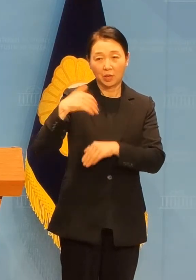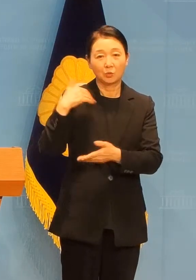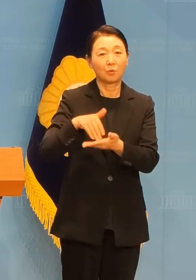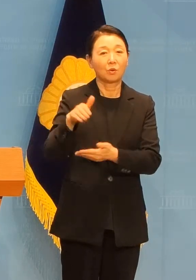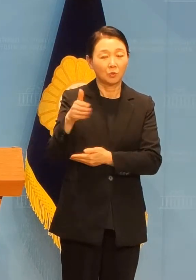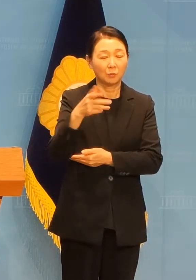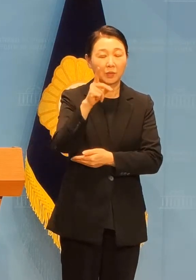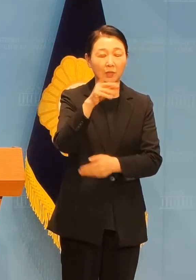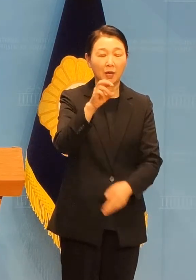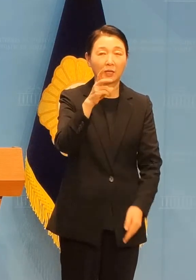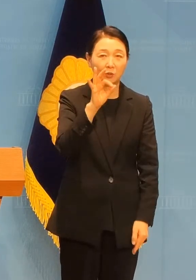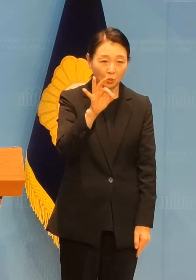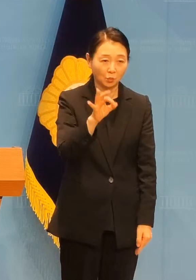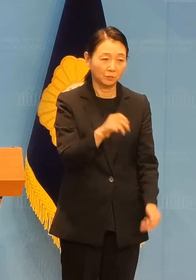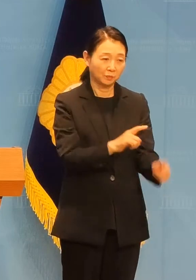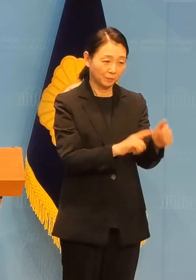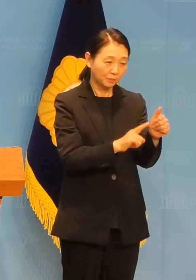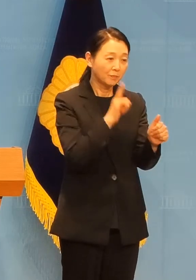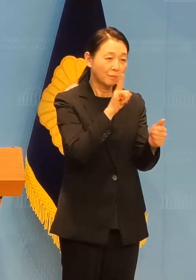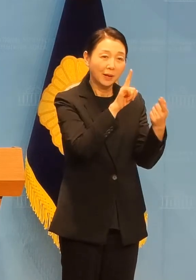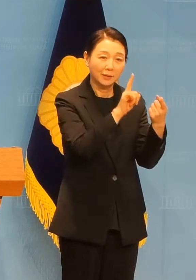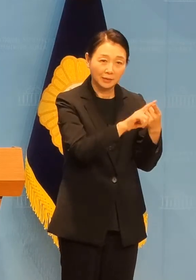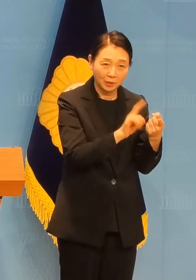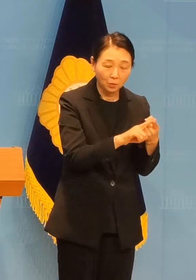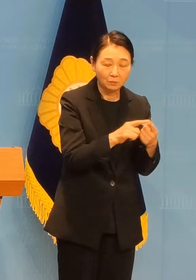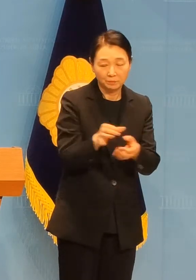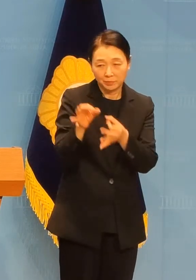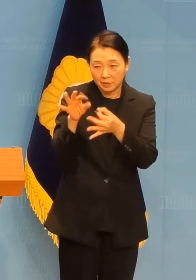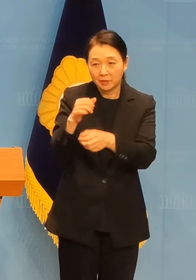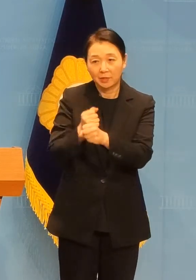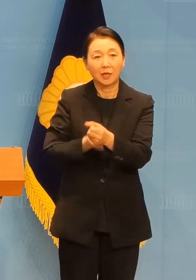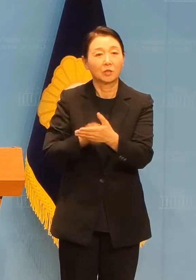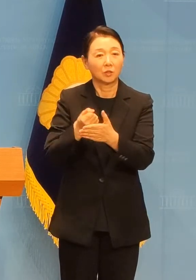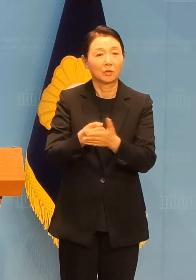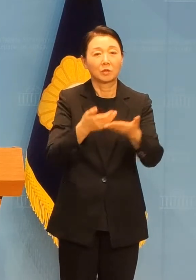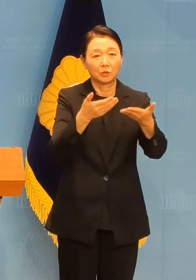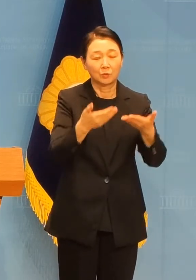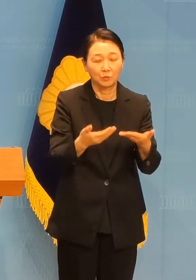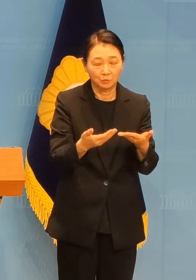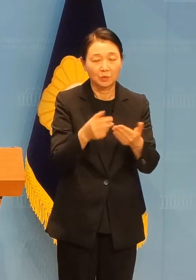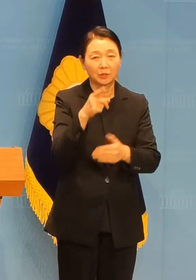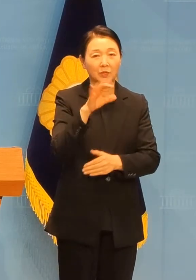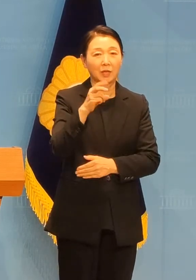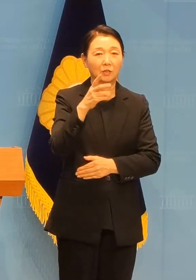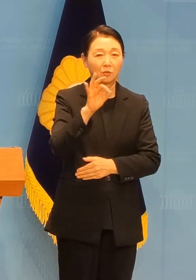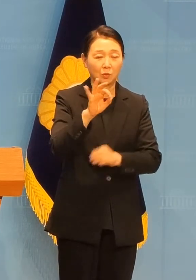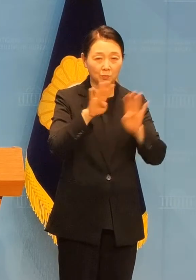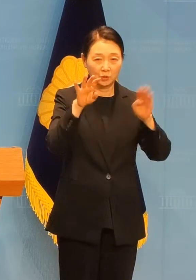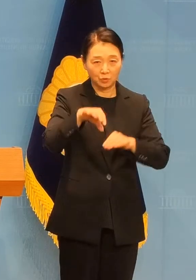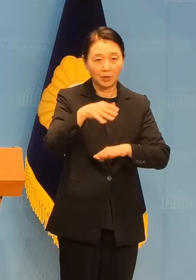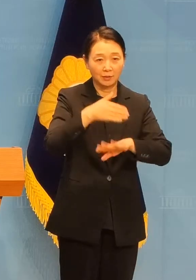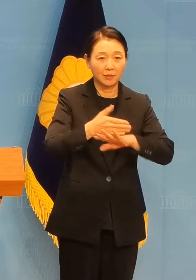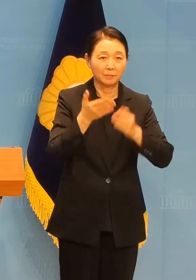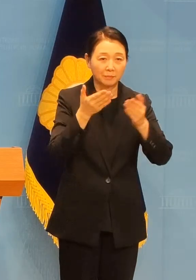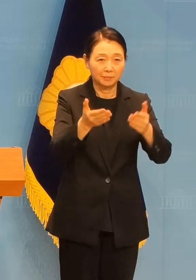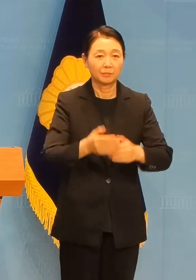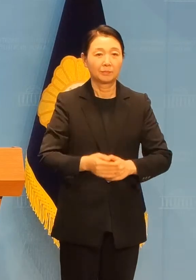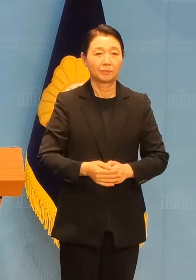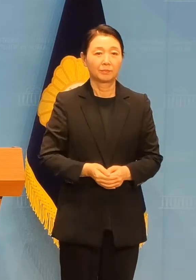간송 전영필 선생님의 유지와 기증이란 큰 결정을 내려준 간송미술관에 깊은 감사를